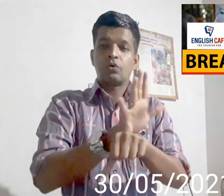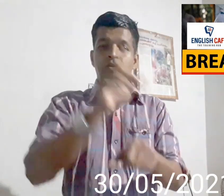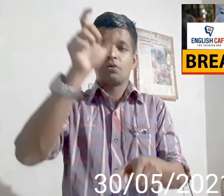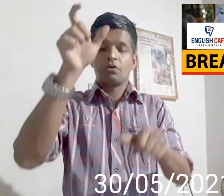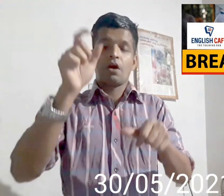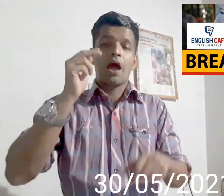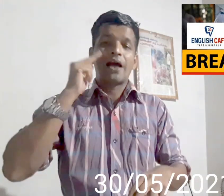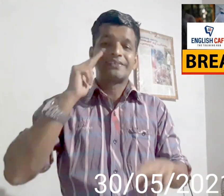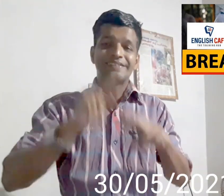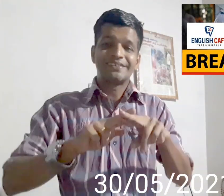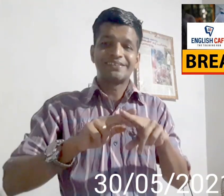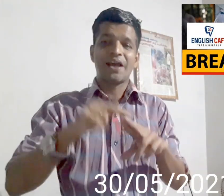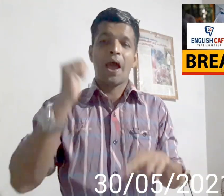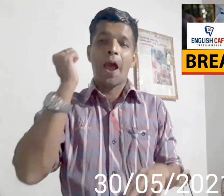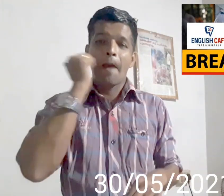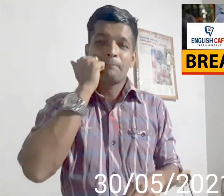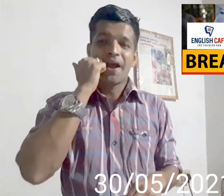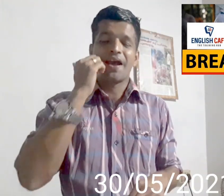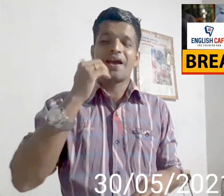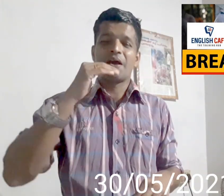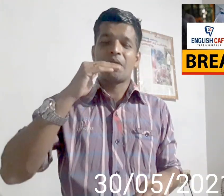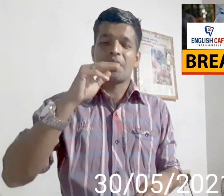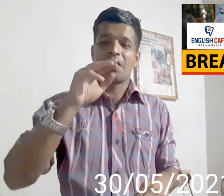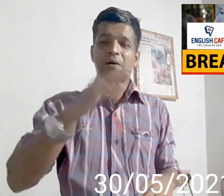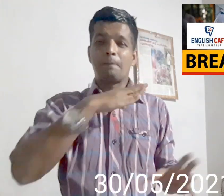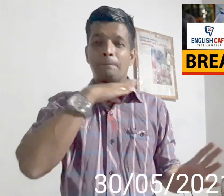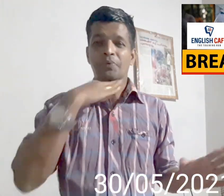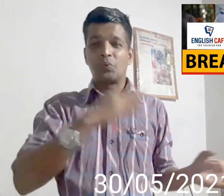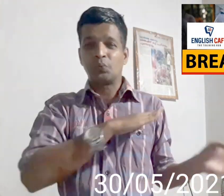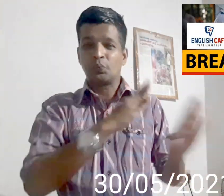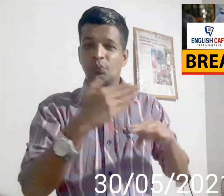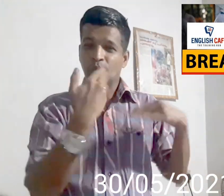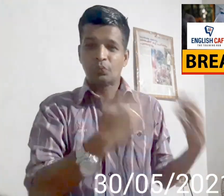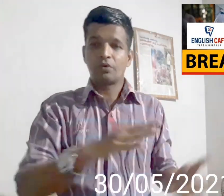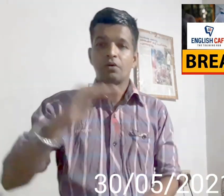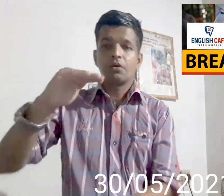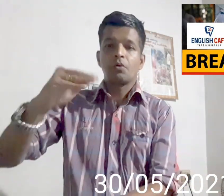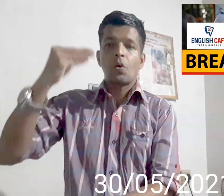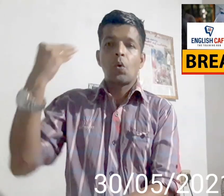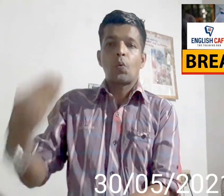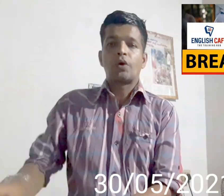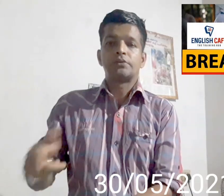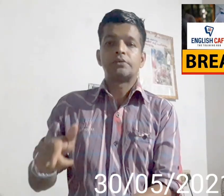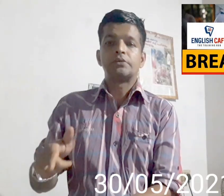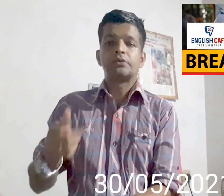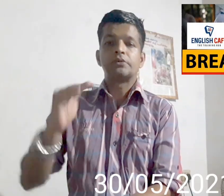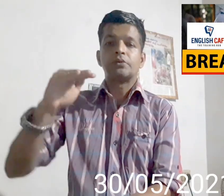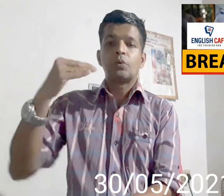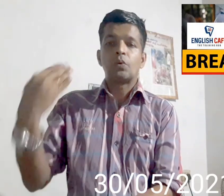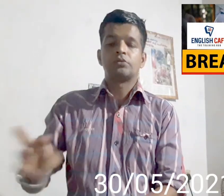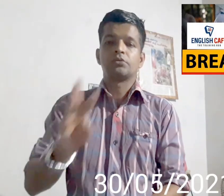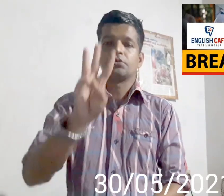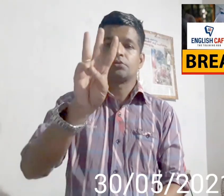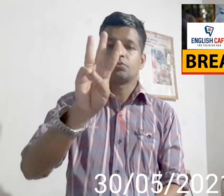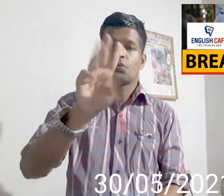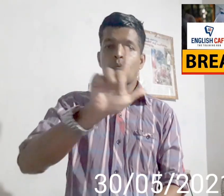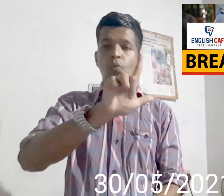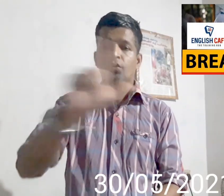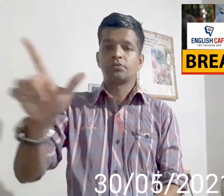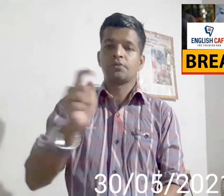പട്ടയം തന്നെ നമ്മുടെ ആദിവാസി സഹോദരങ്ങൾക്ക് കൊടുക്കേണ്ടതുണ്ട് അത് പൂർണ്ണമായിട്ടും അവർക്ക് റവന്യൂ പട്ടയം തന്നെ കൊടുക്കാനുള്ള